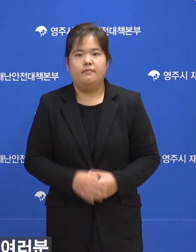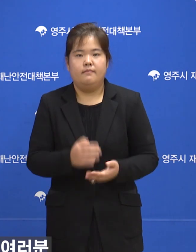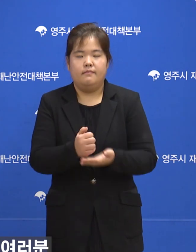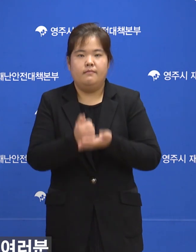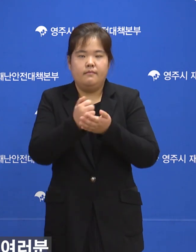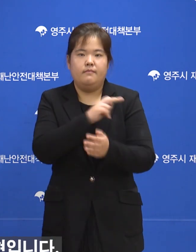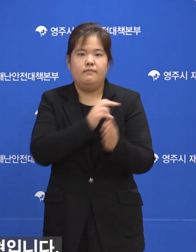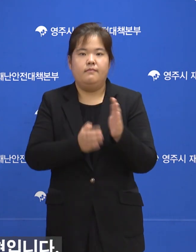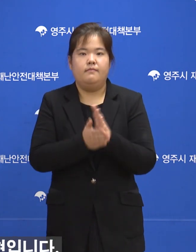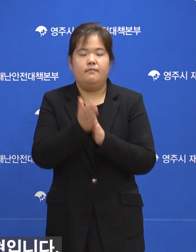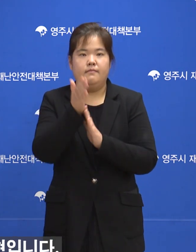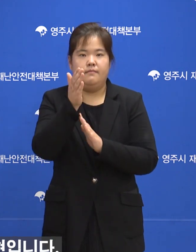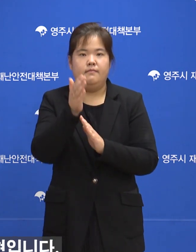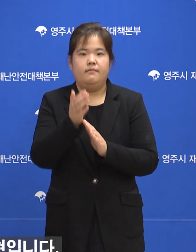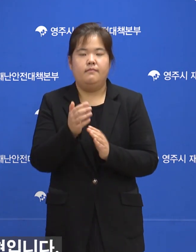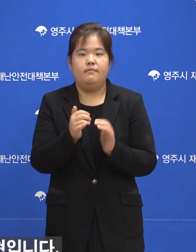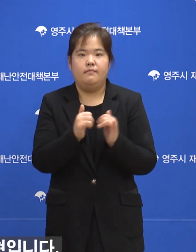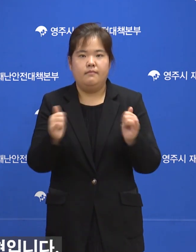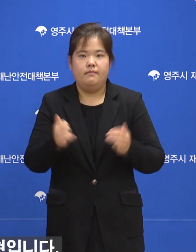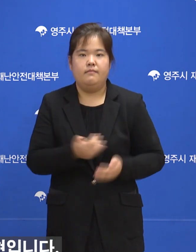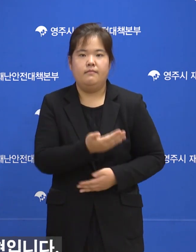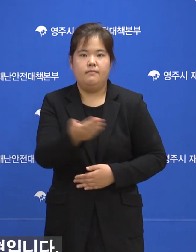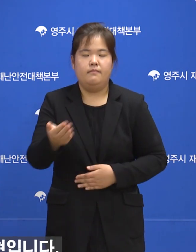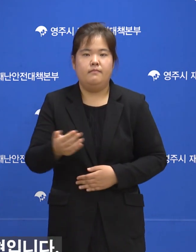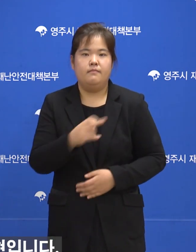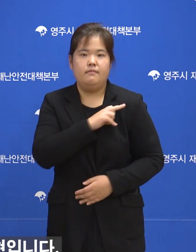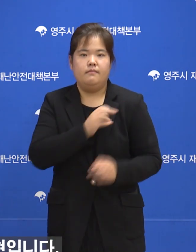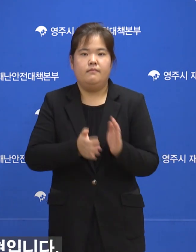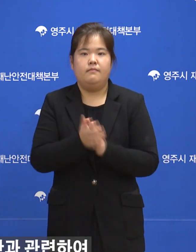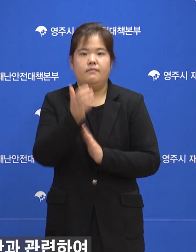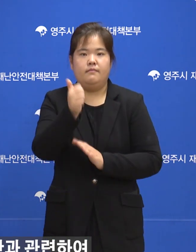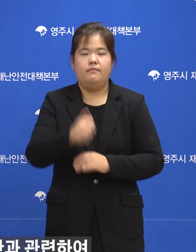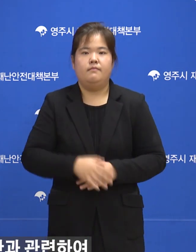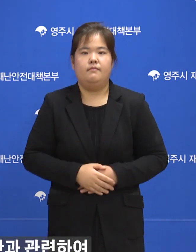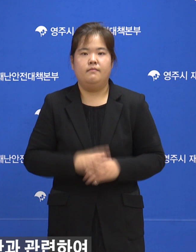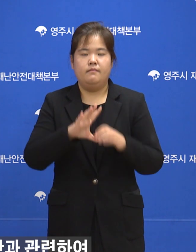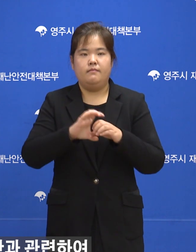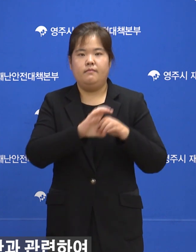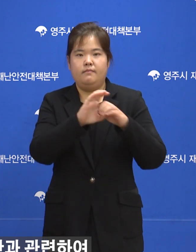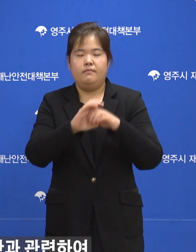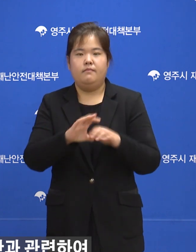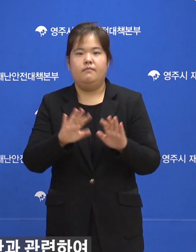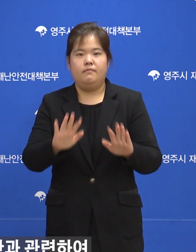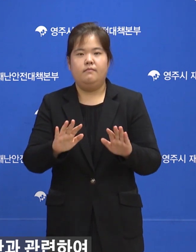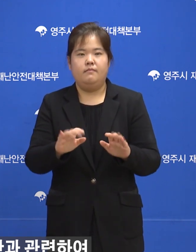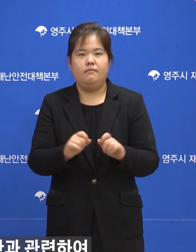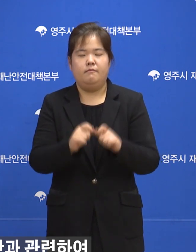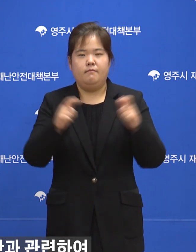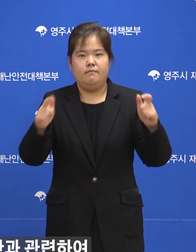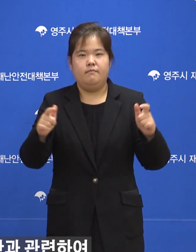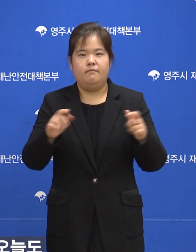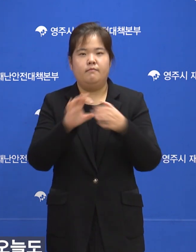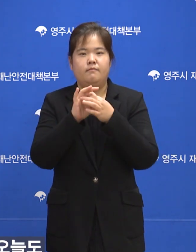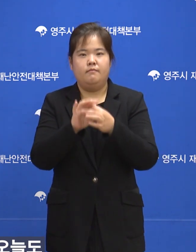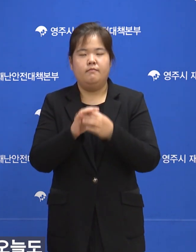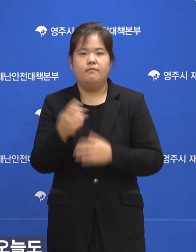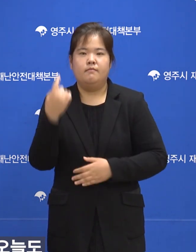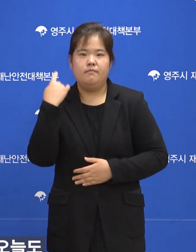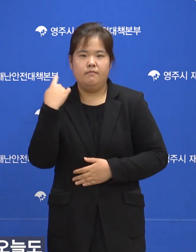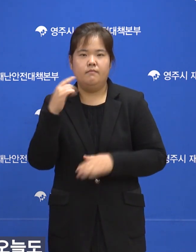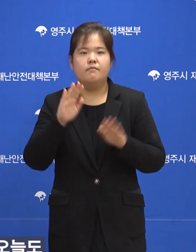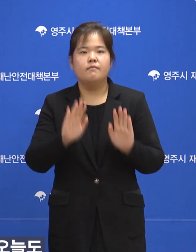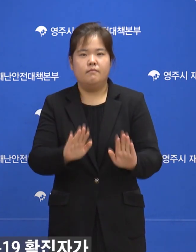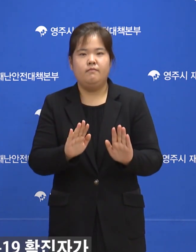존경하는 시민 여러분, 영주시장 장훈편입니다. 코로나19 지역 확산과 관련하여 어제